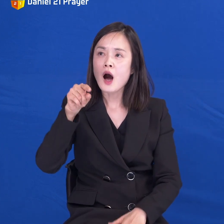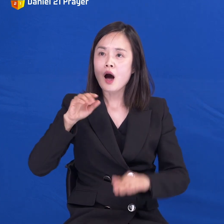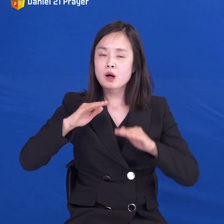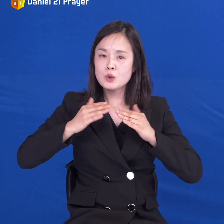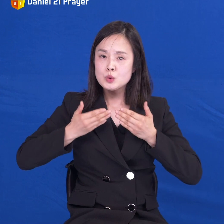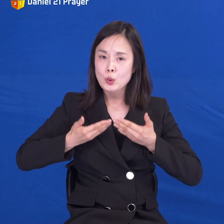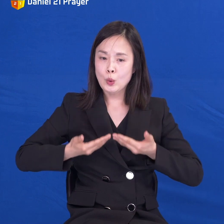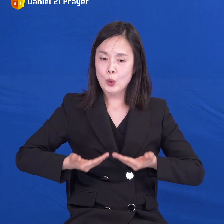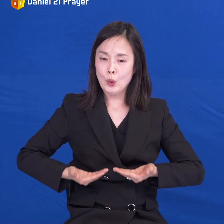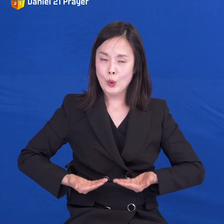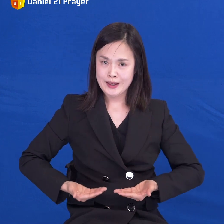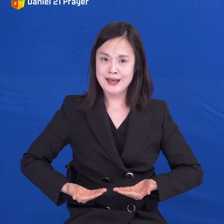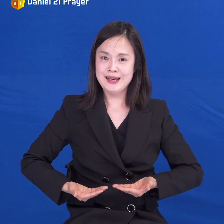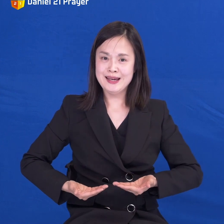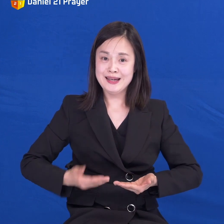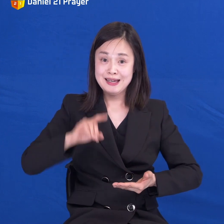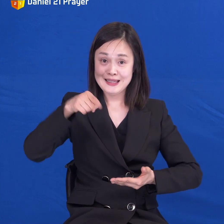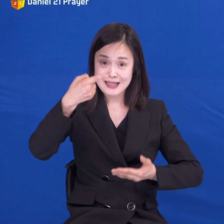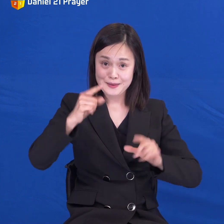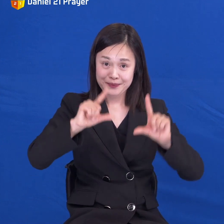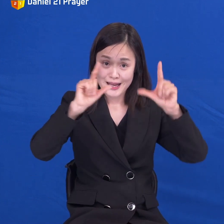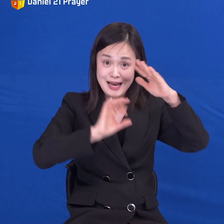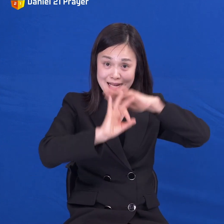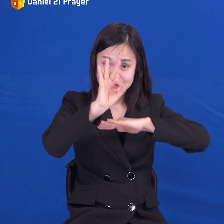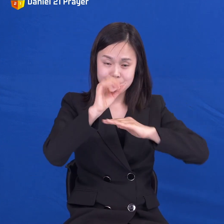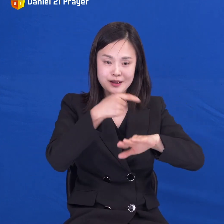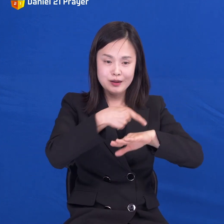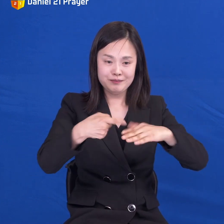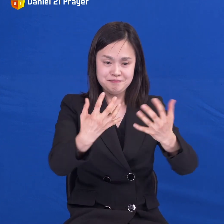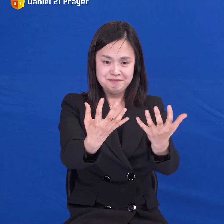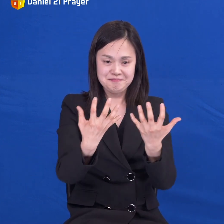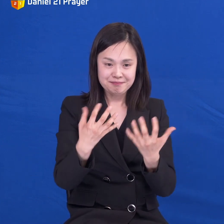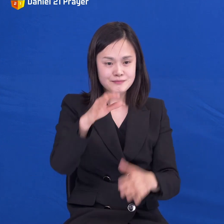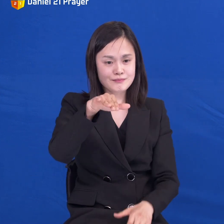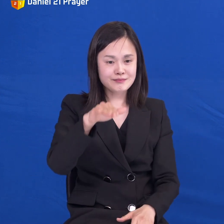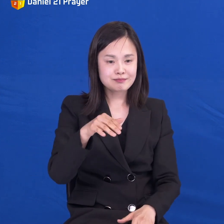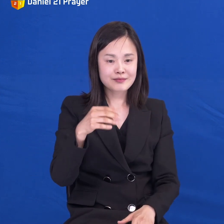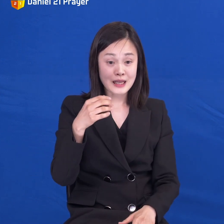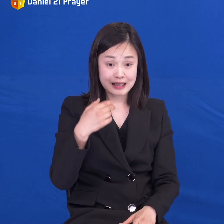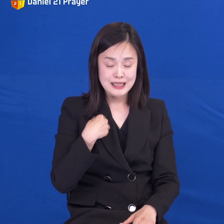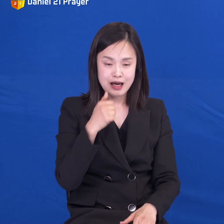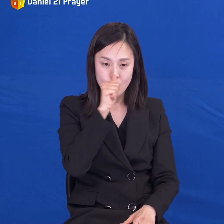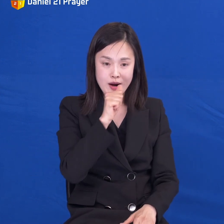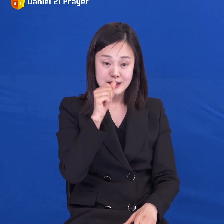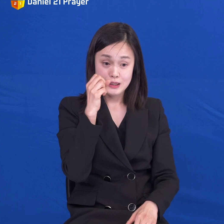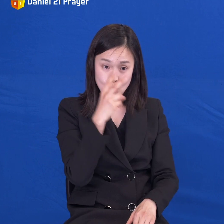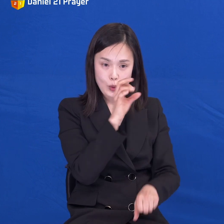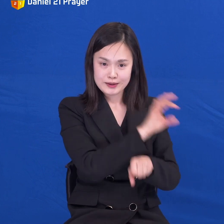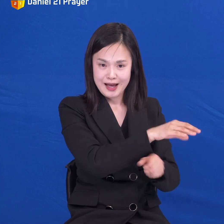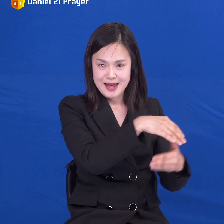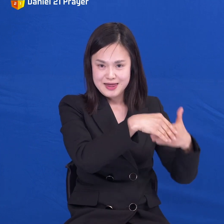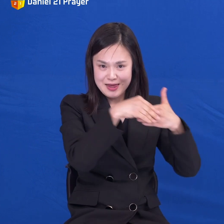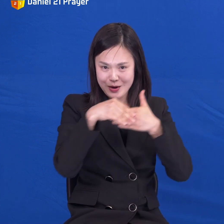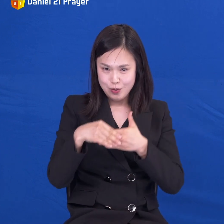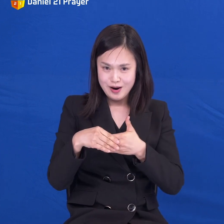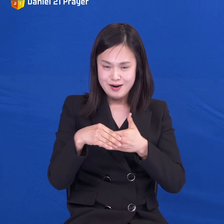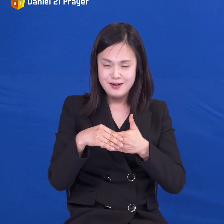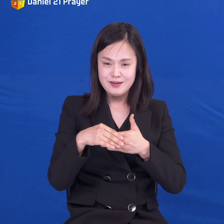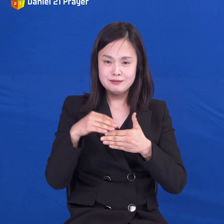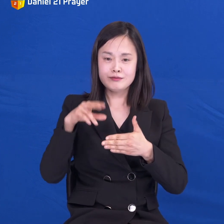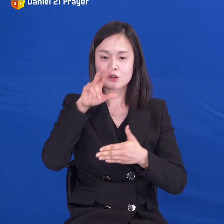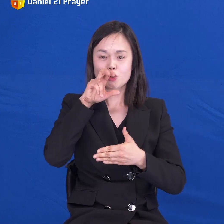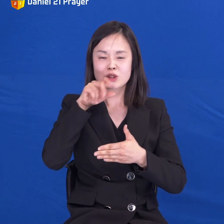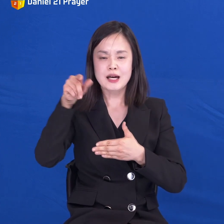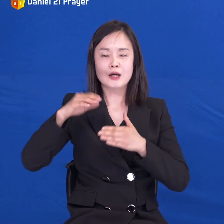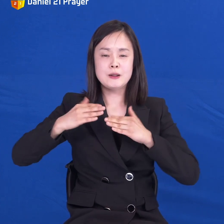우리 집에 고양이가 오니까 평정이 됐습니다. 우리 마을에 예수님이 오면 평정이 됩니다. 우리가